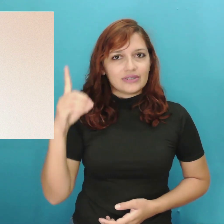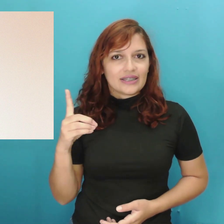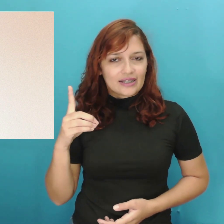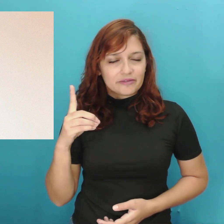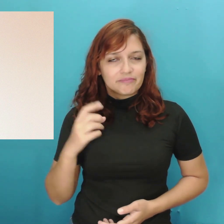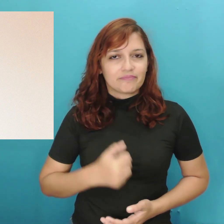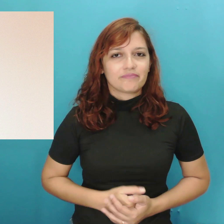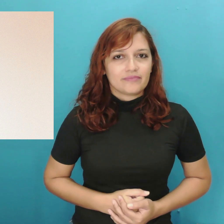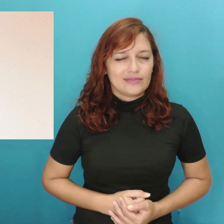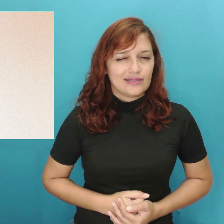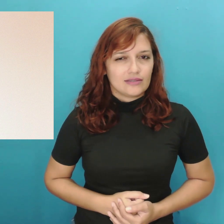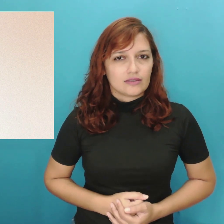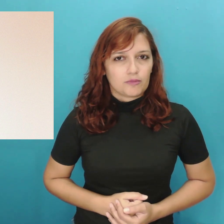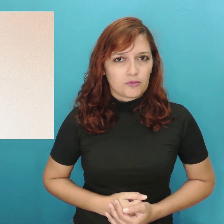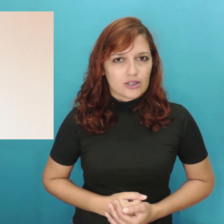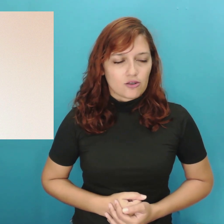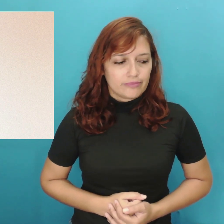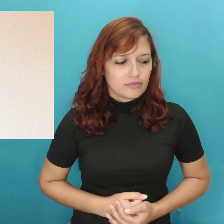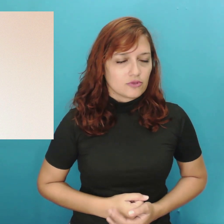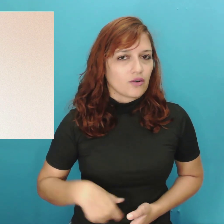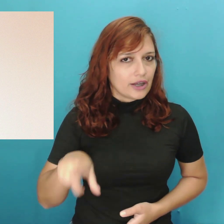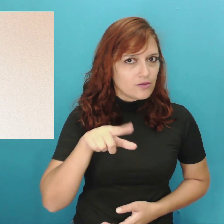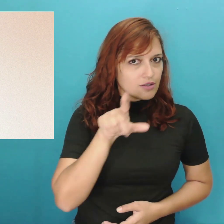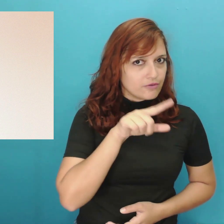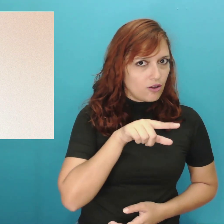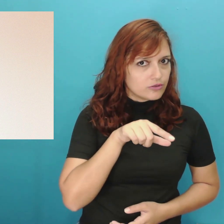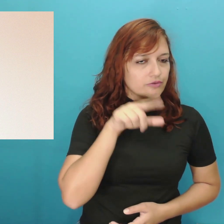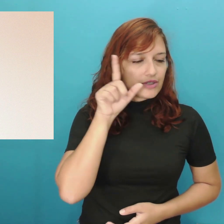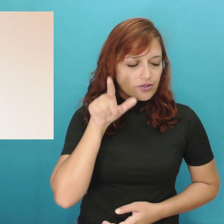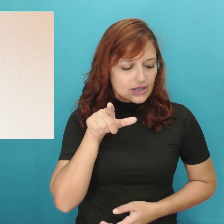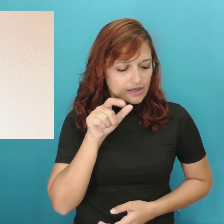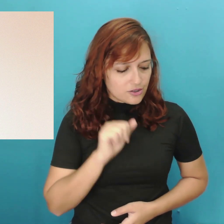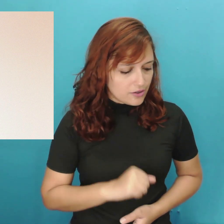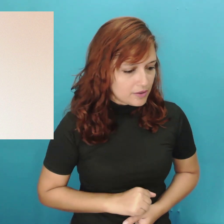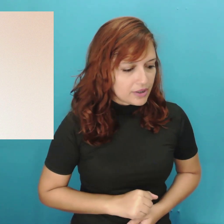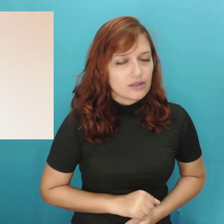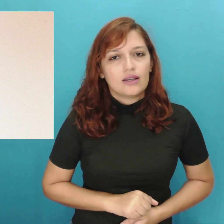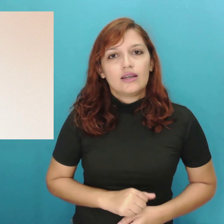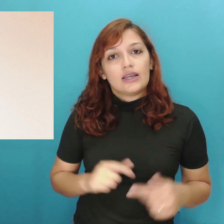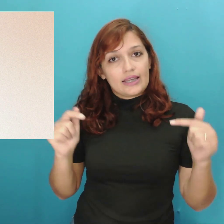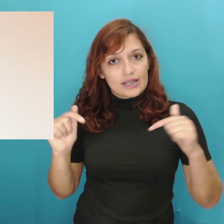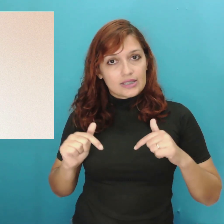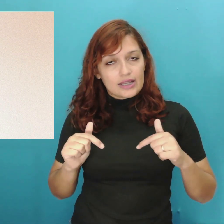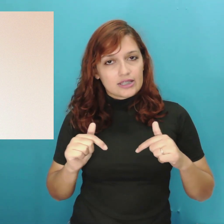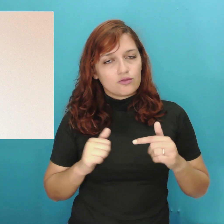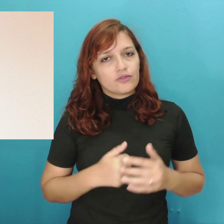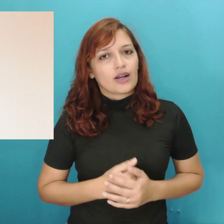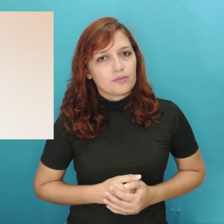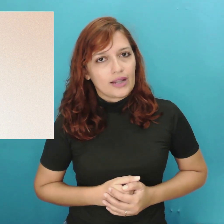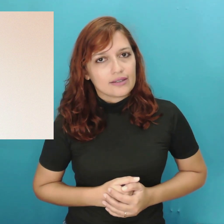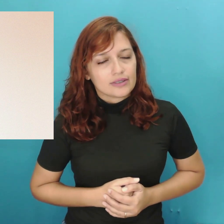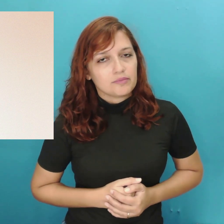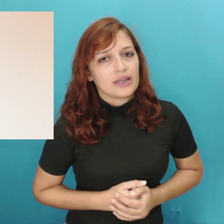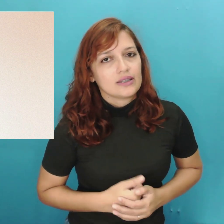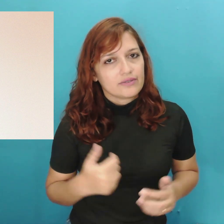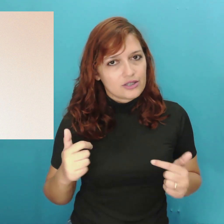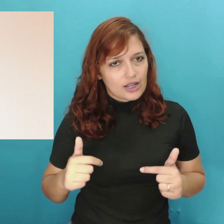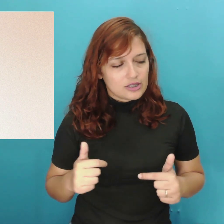dia. Memorizou? Qualquer coisa, volta o vídeo e assiste novamente. E acessa o vocabulário também que vai estar